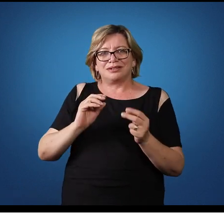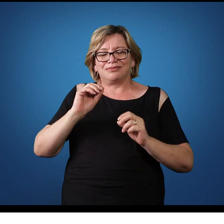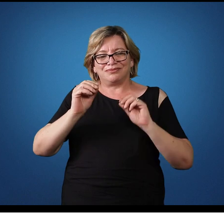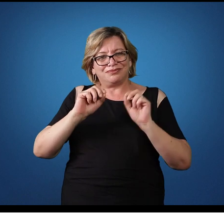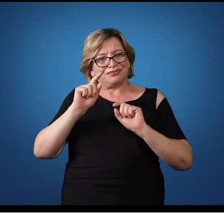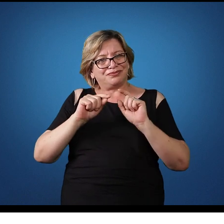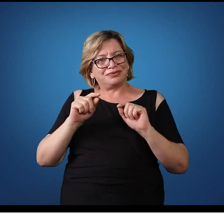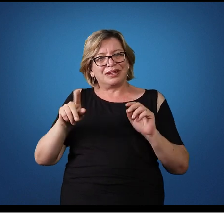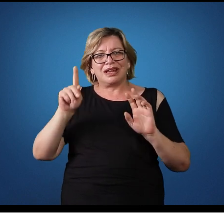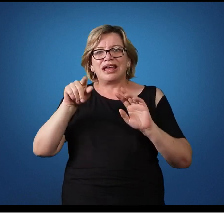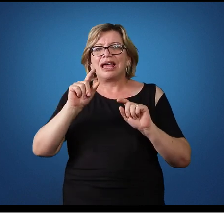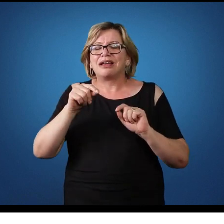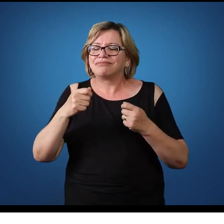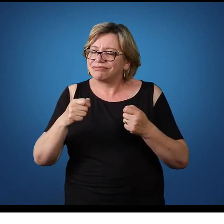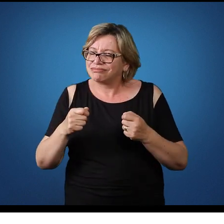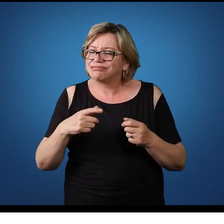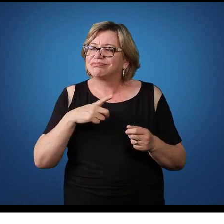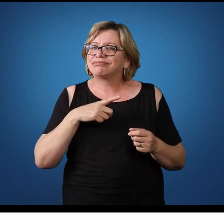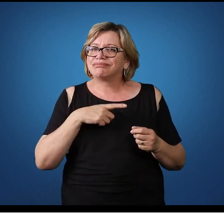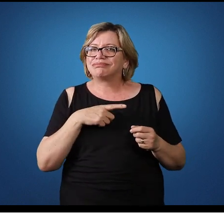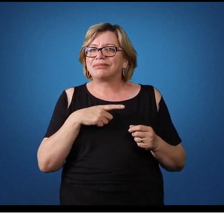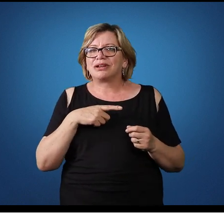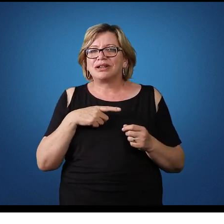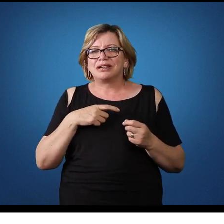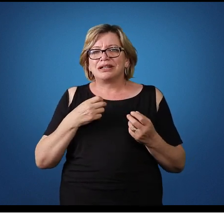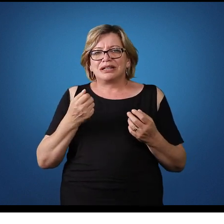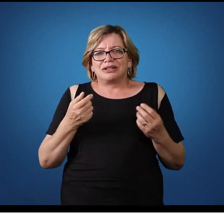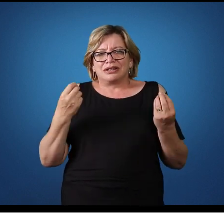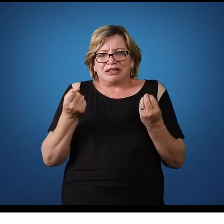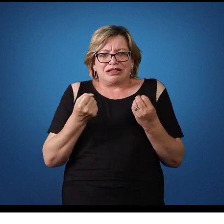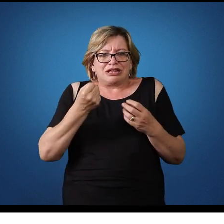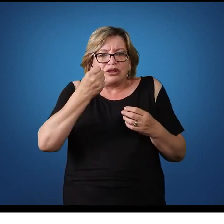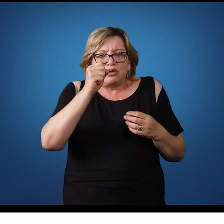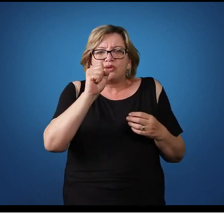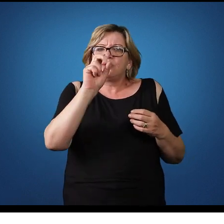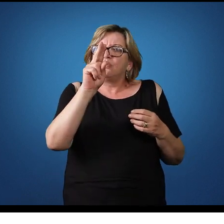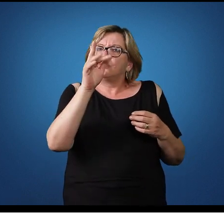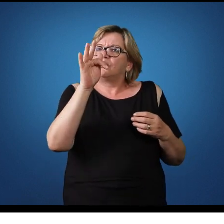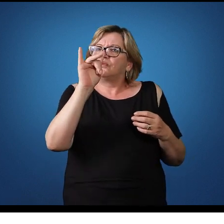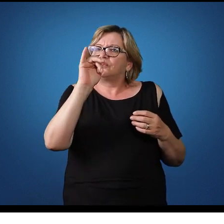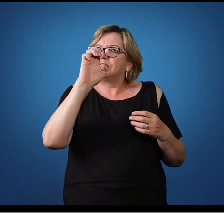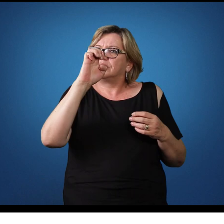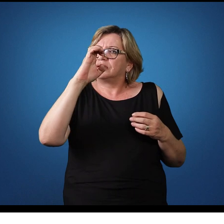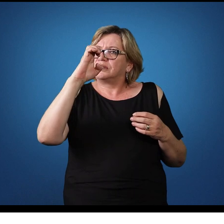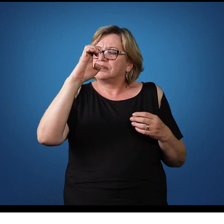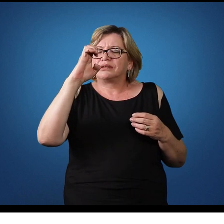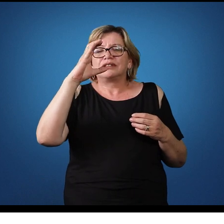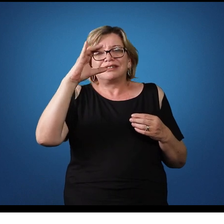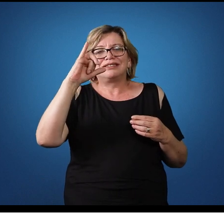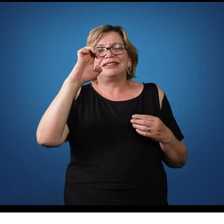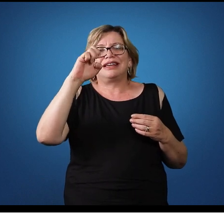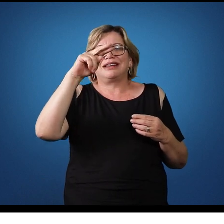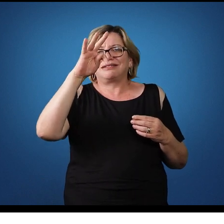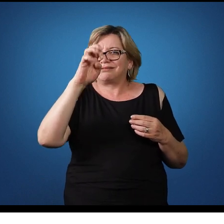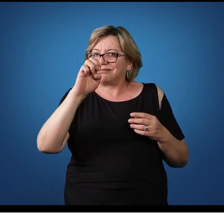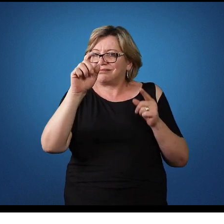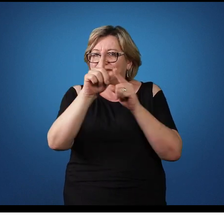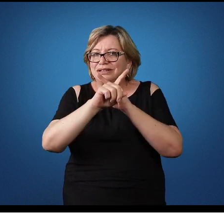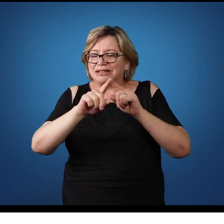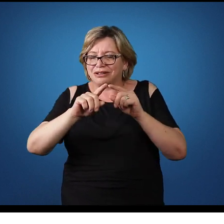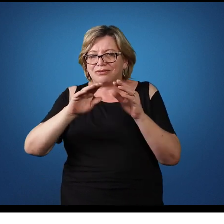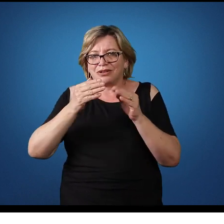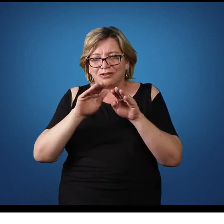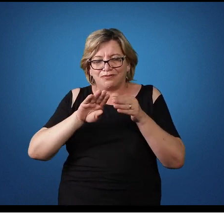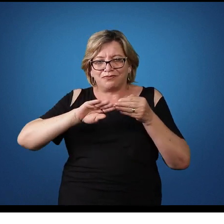são necessárias. Elas não são suficientes, uma separada, distinta da